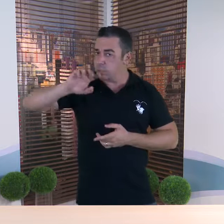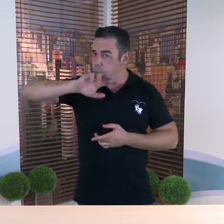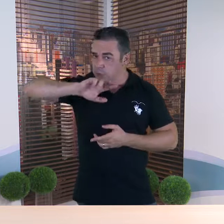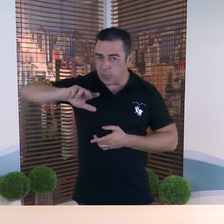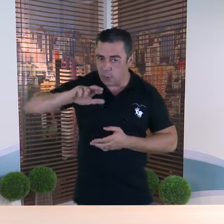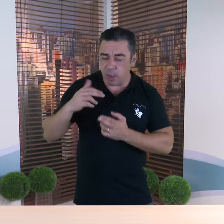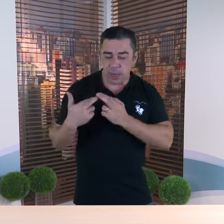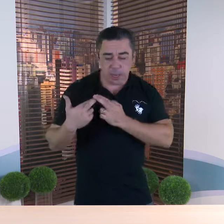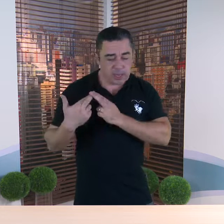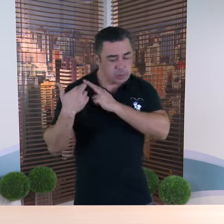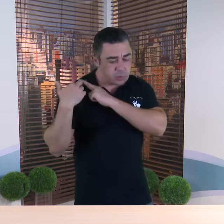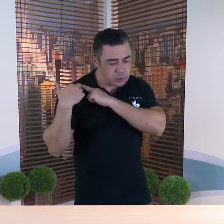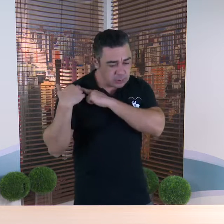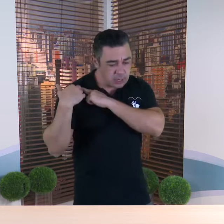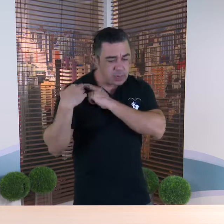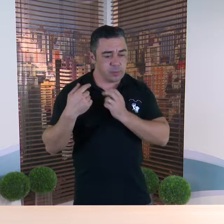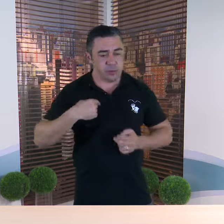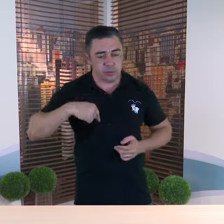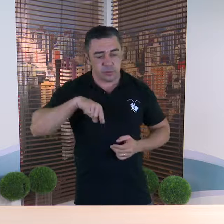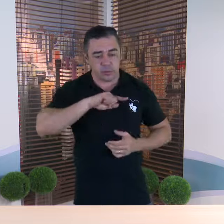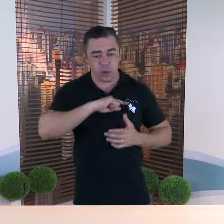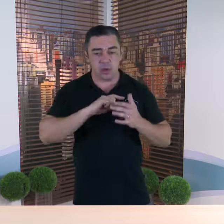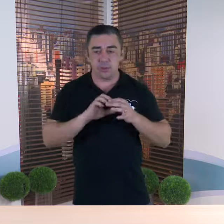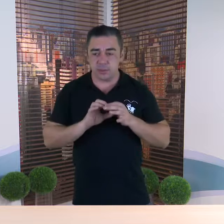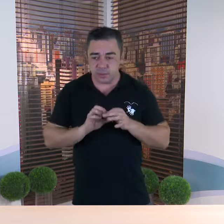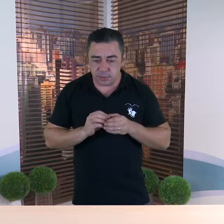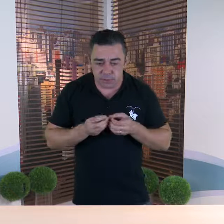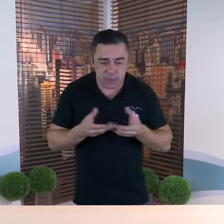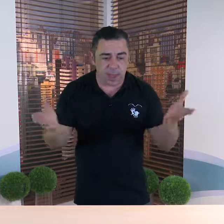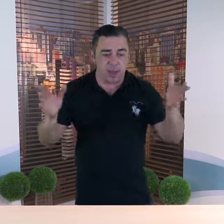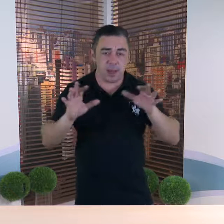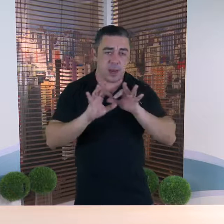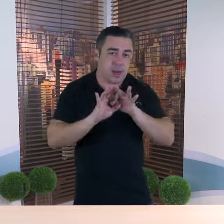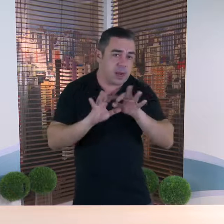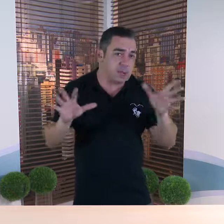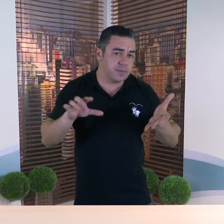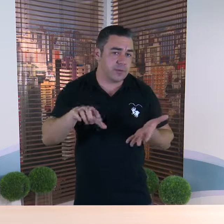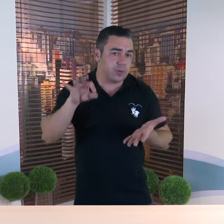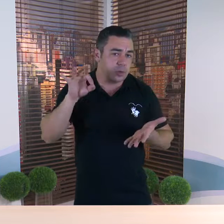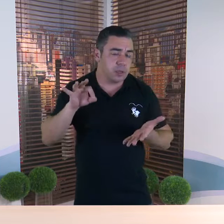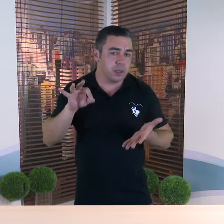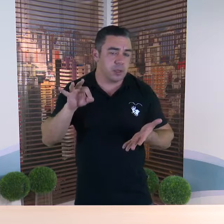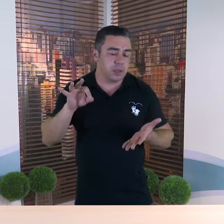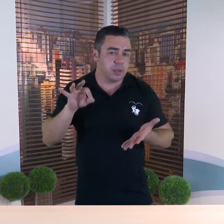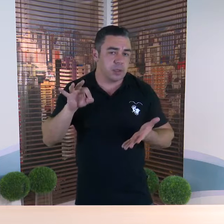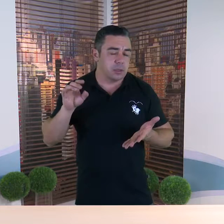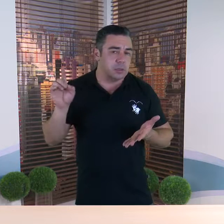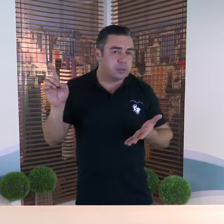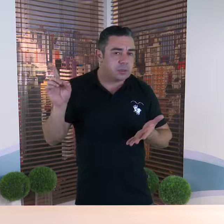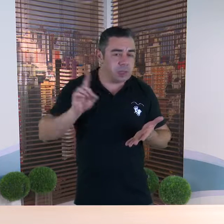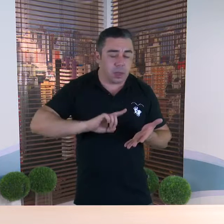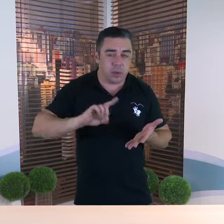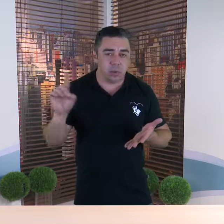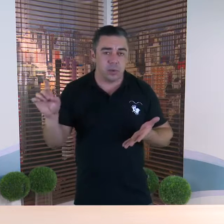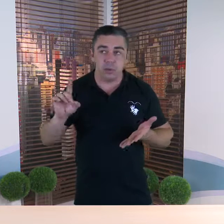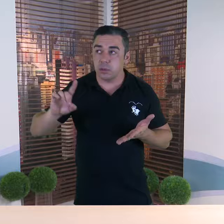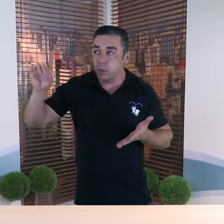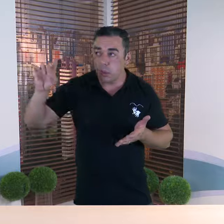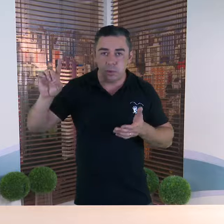é o responsável pelo exercício do livre-arbítrio para fazer o mal. Deus não realiza a ação